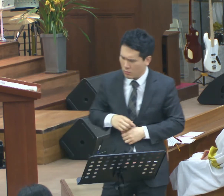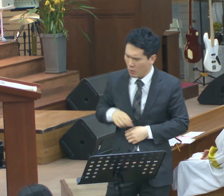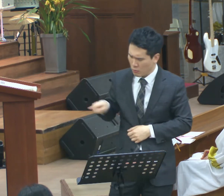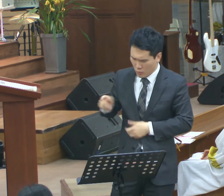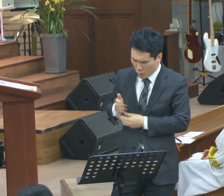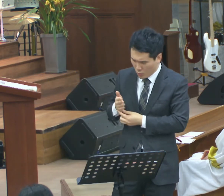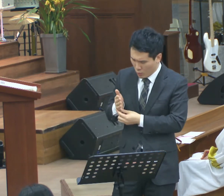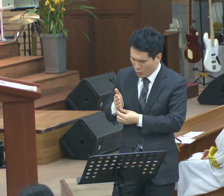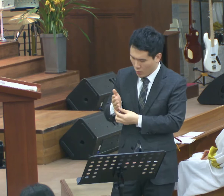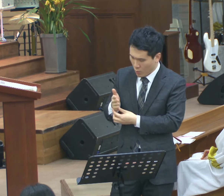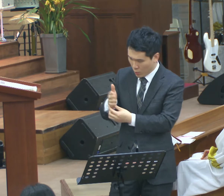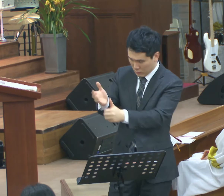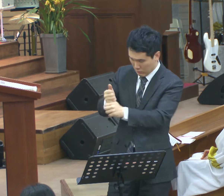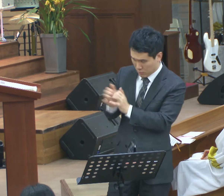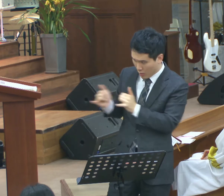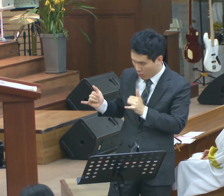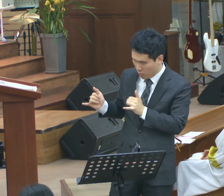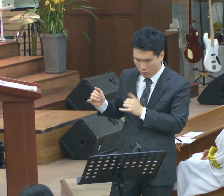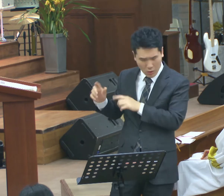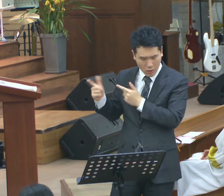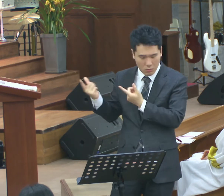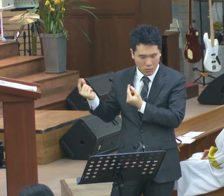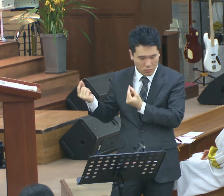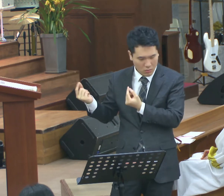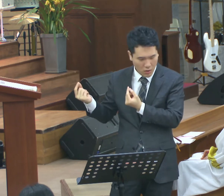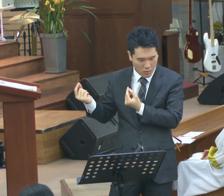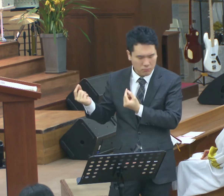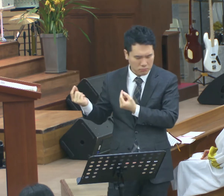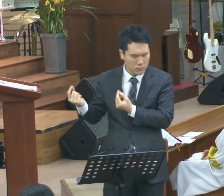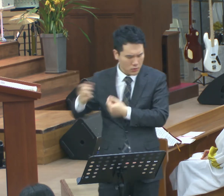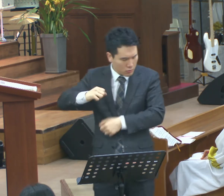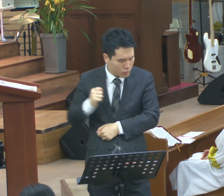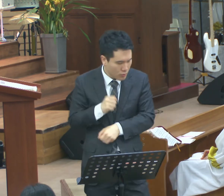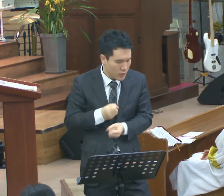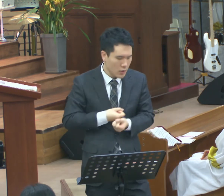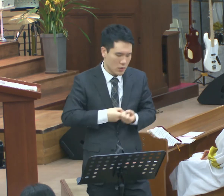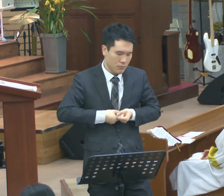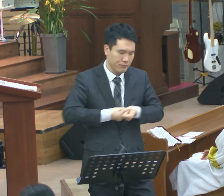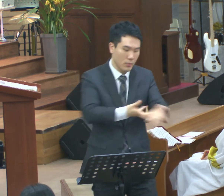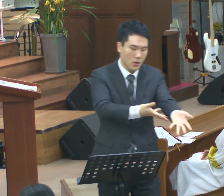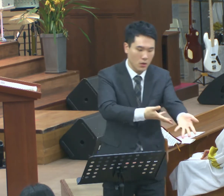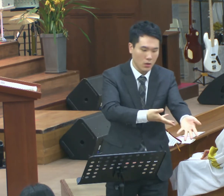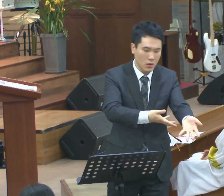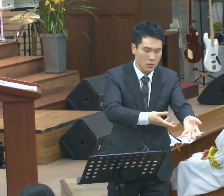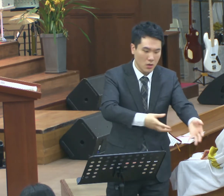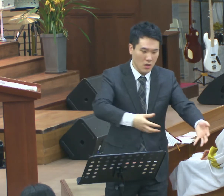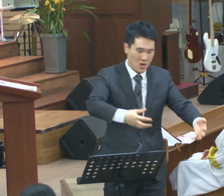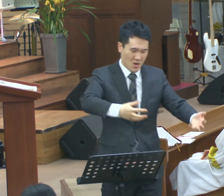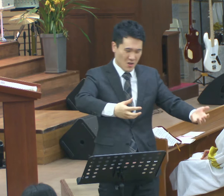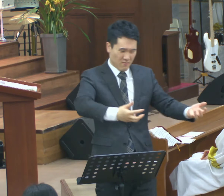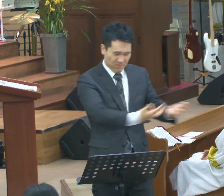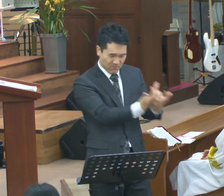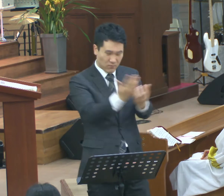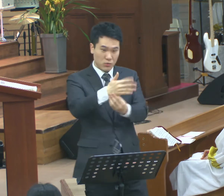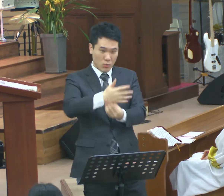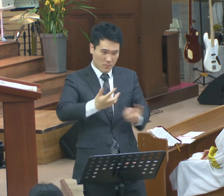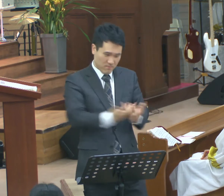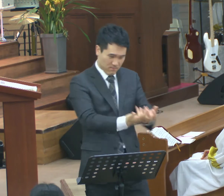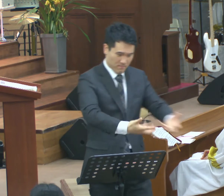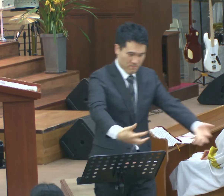내렸는데 얼마나 많이 잡았는지 그물이 찢어졌어요. 그 상황을 보고 베드로는 주여 나를 떠나소서 나는 죄인으로소이다.